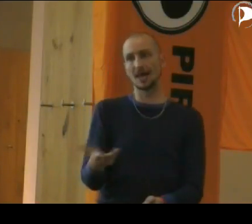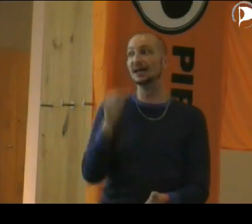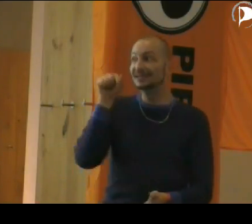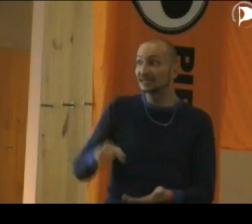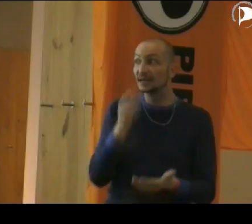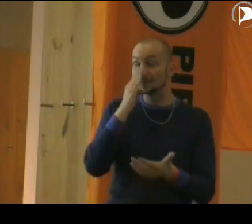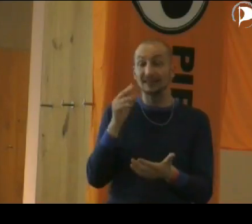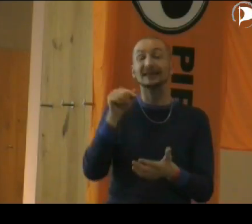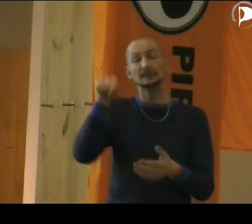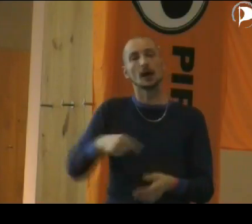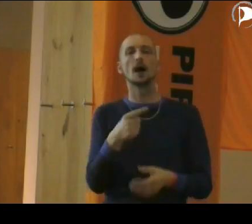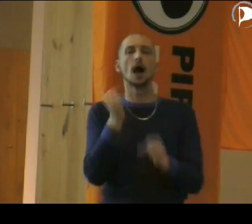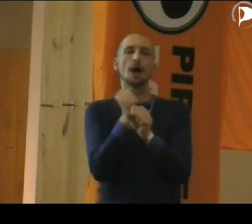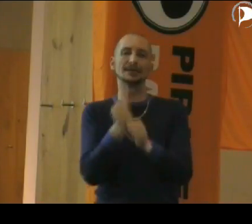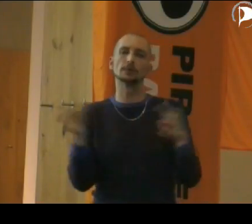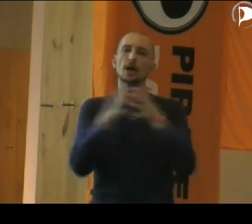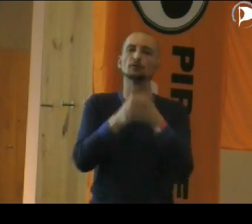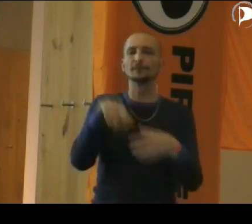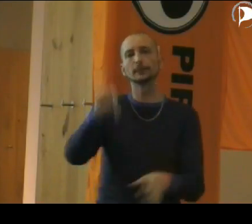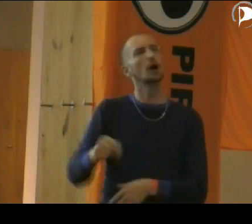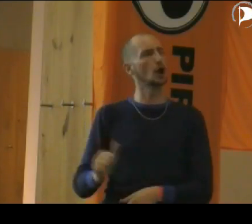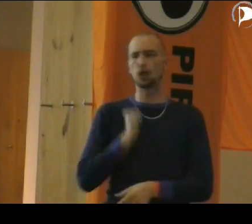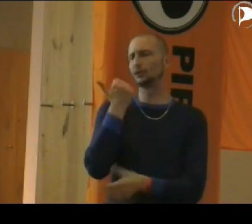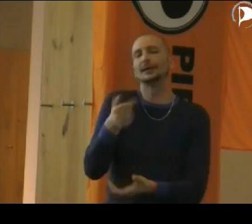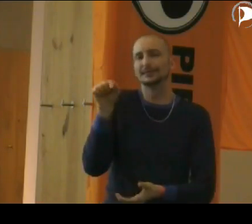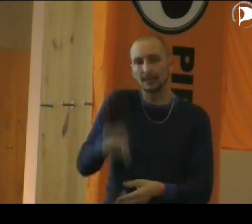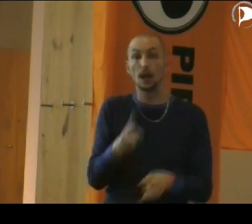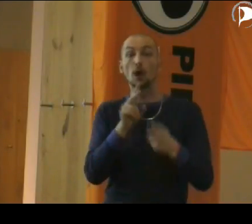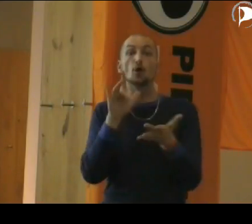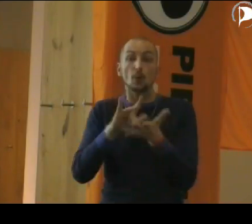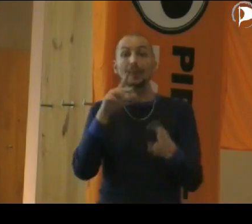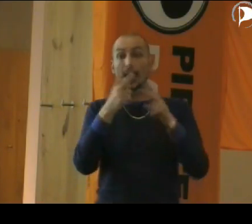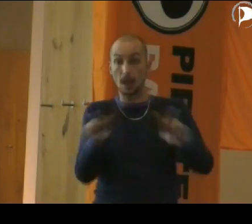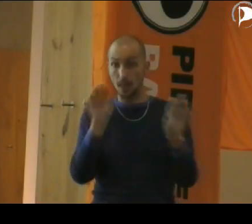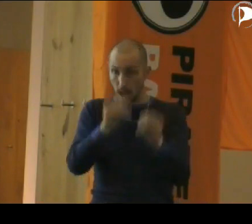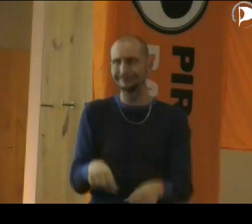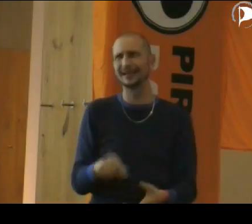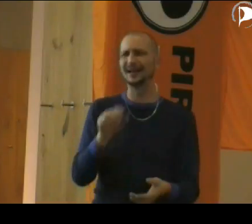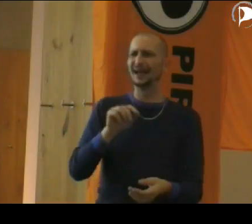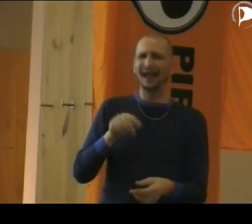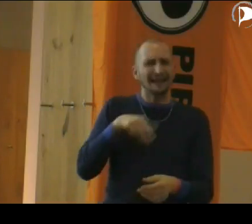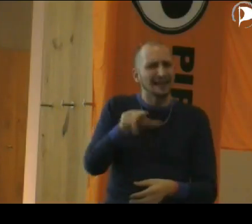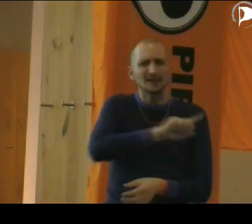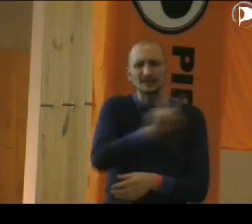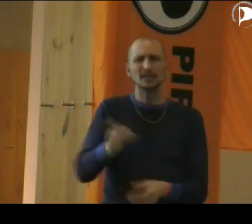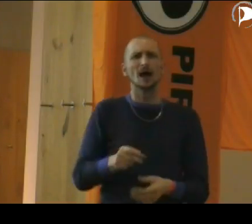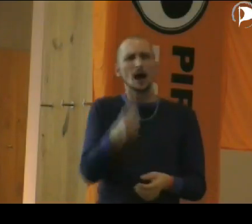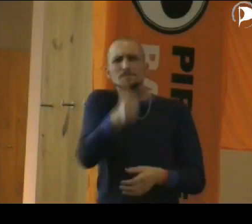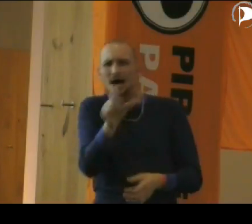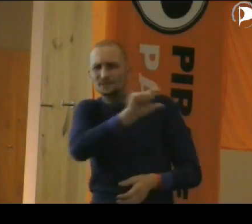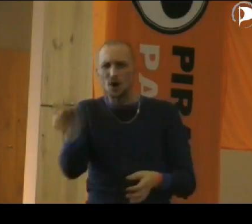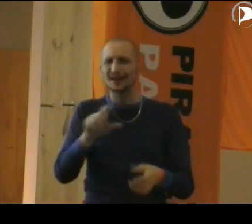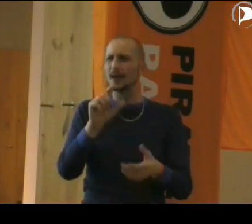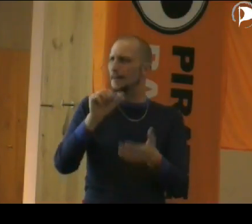der keine lust hat kann es nicht sein dass irgendwie wochen lang eine pressemitteilung